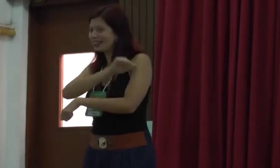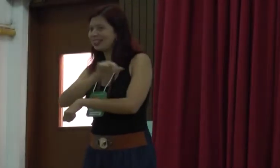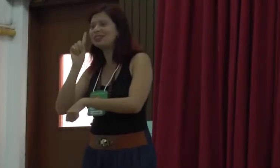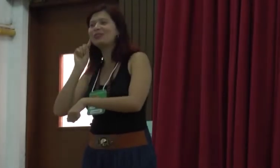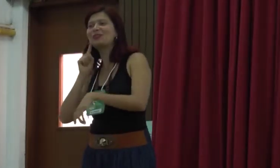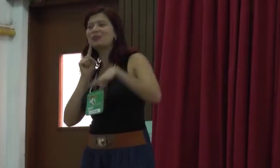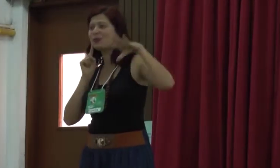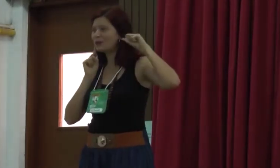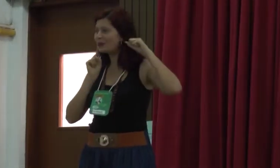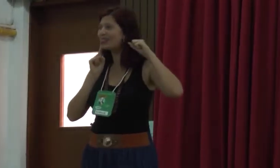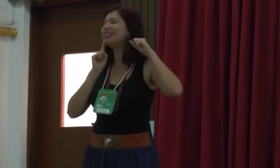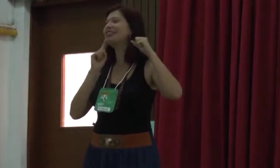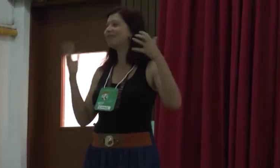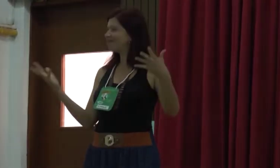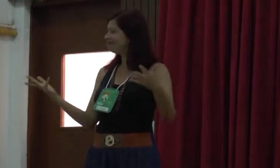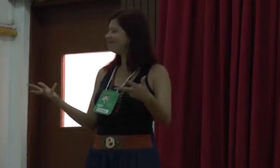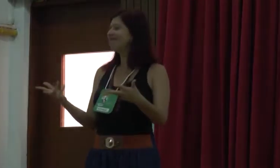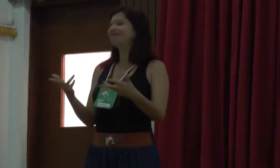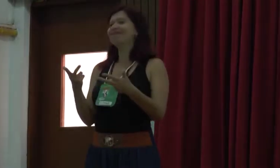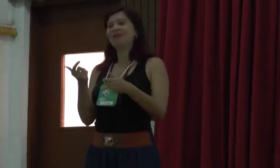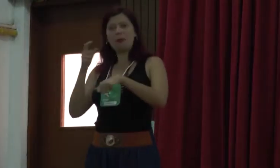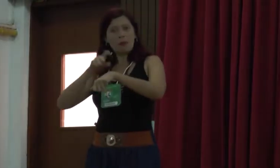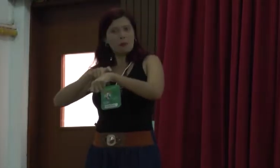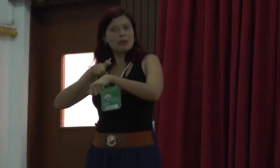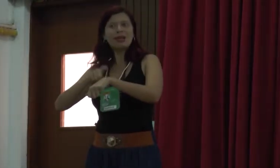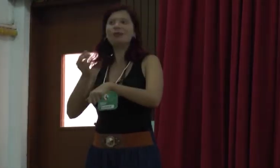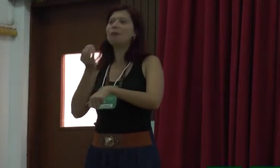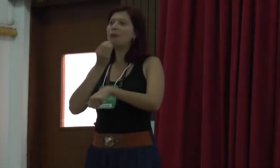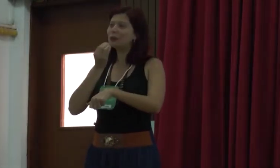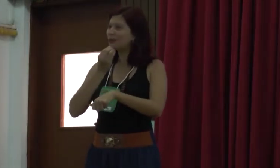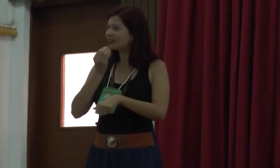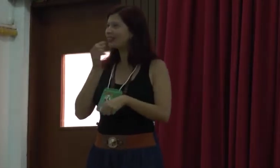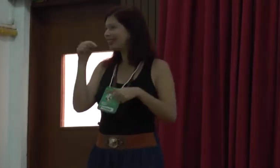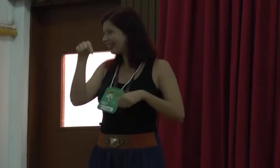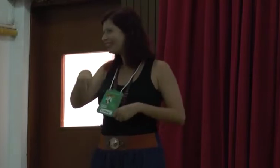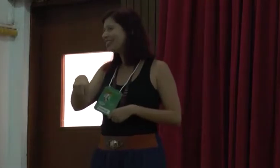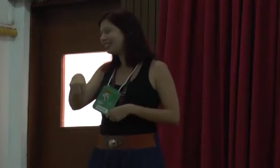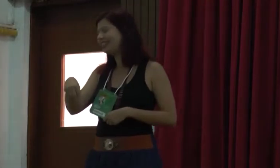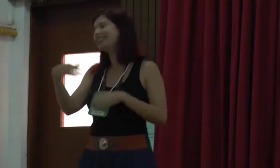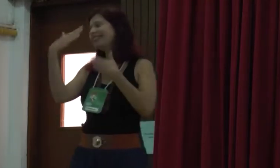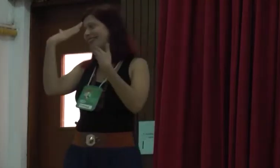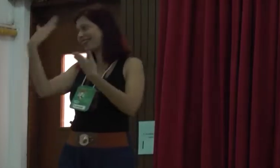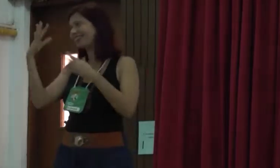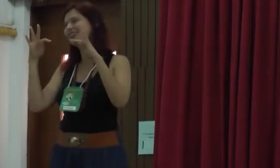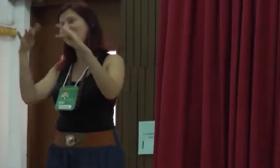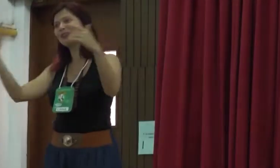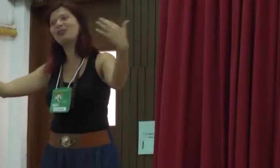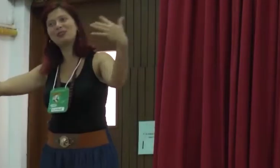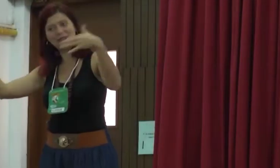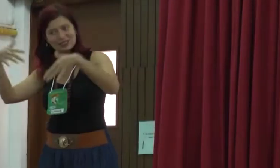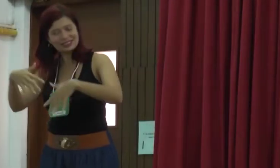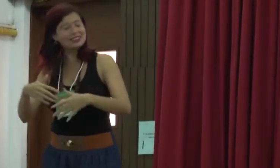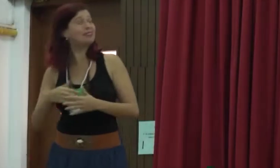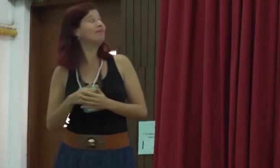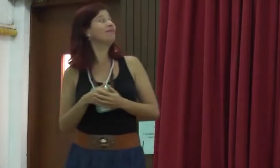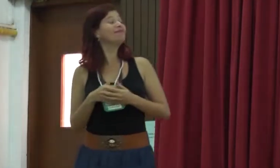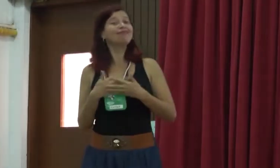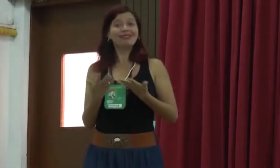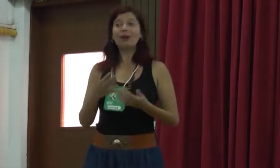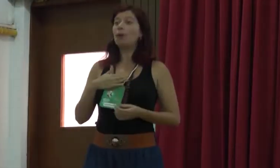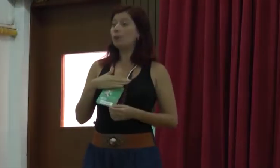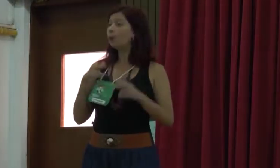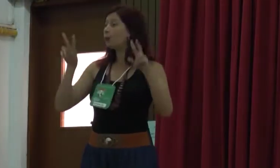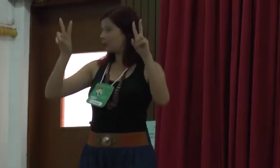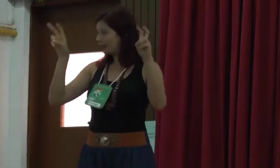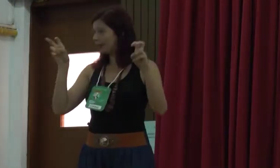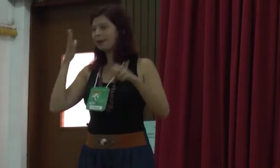o primeiro encontro estadual do Rio de Janeiro de Sul e Ouvintes Espíritas. É um momento, uma oportunidade única. Eu agradeço